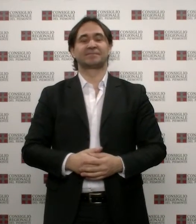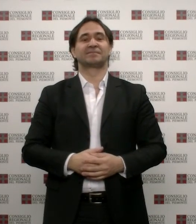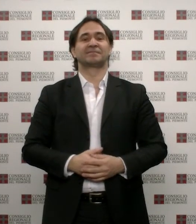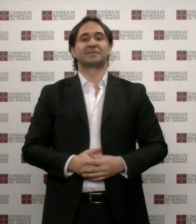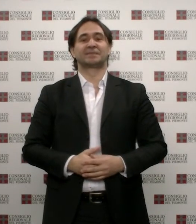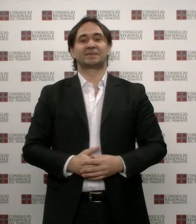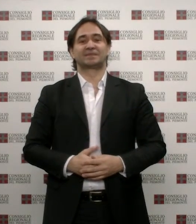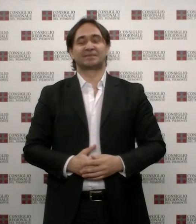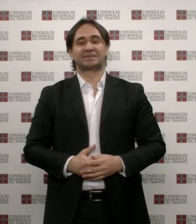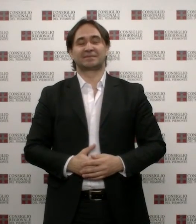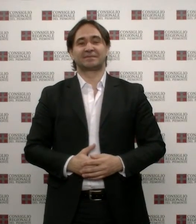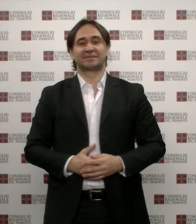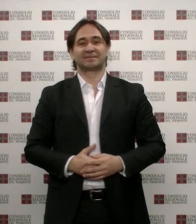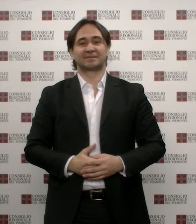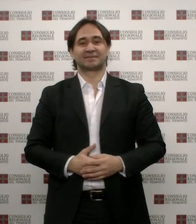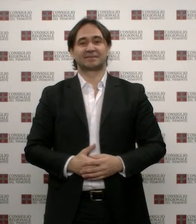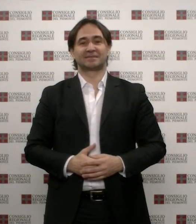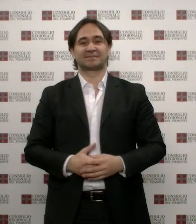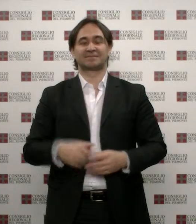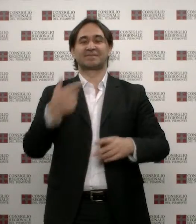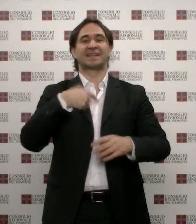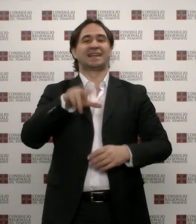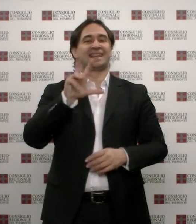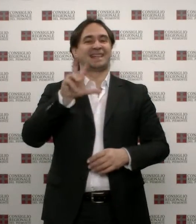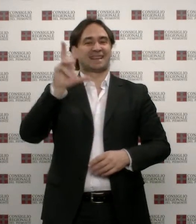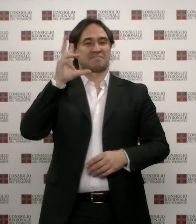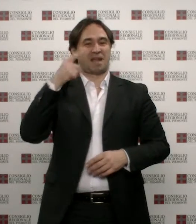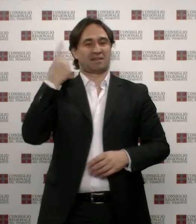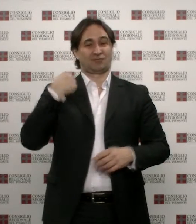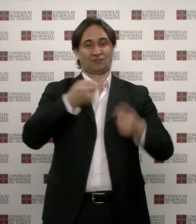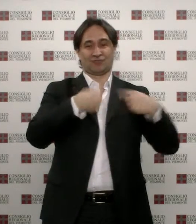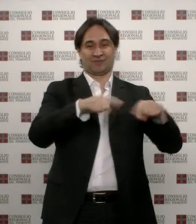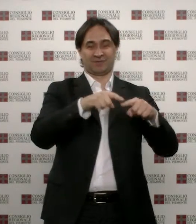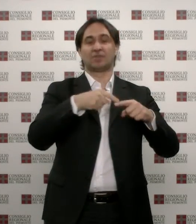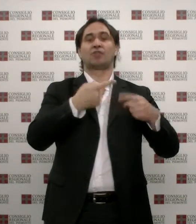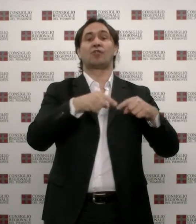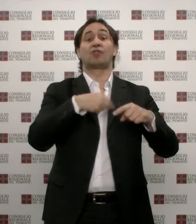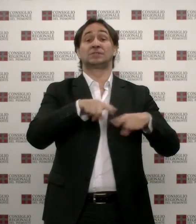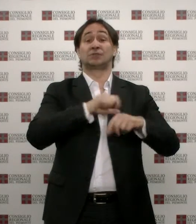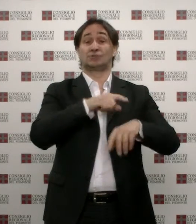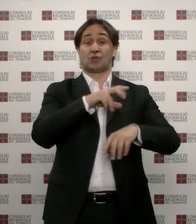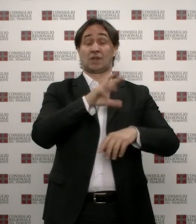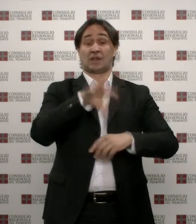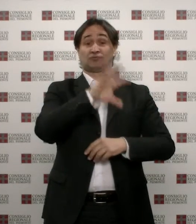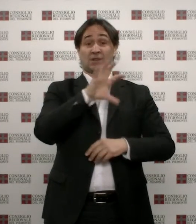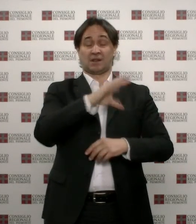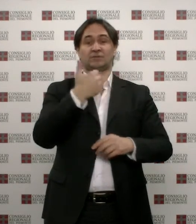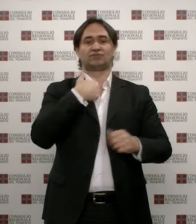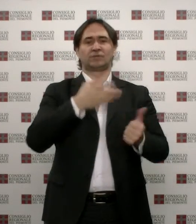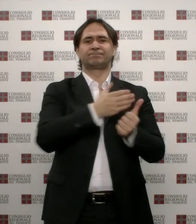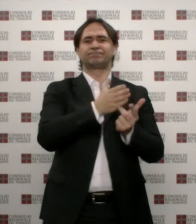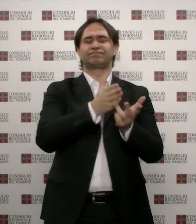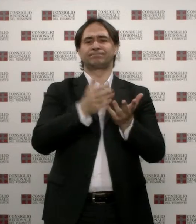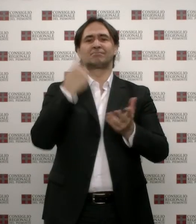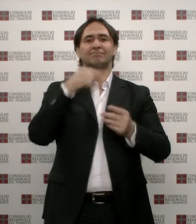7 giorni in consiglio. Nella seduta del 3 marzo il Consiglio regionale ha approvato la delibera con le direttive programmatiche per